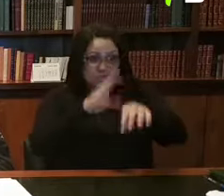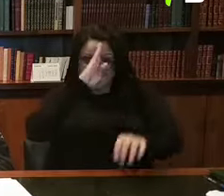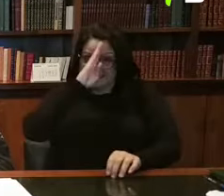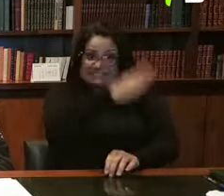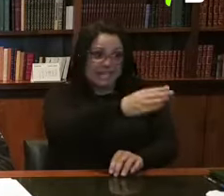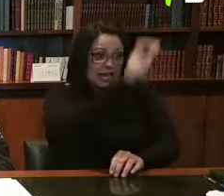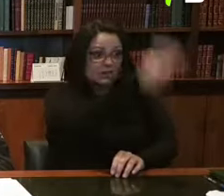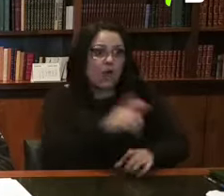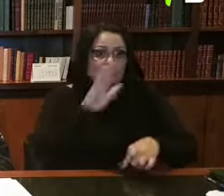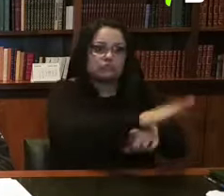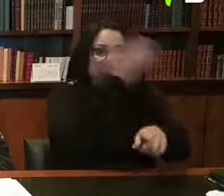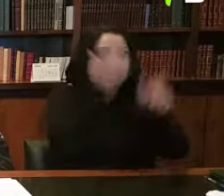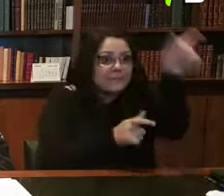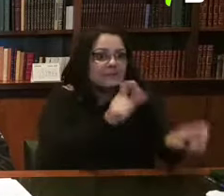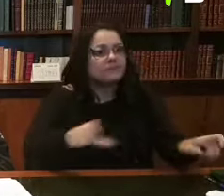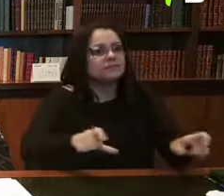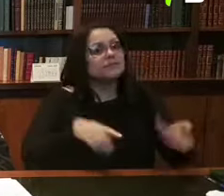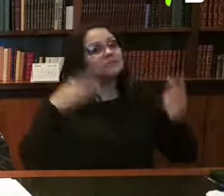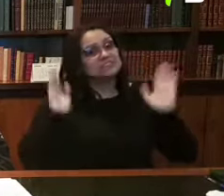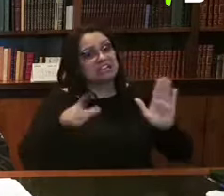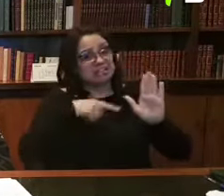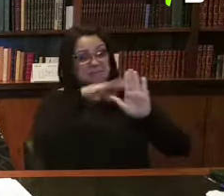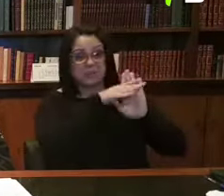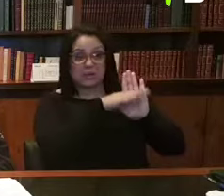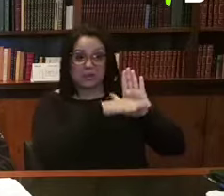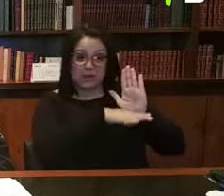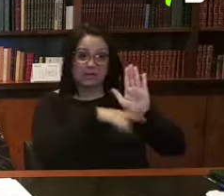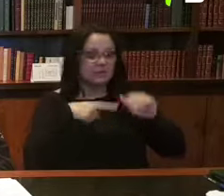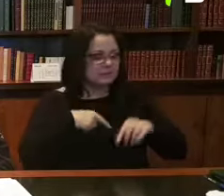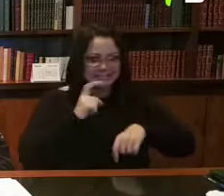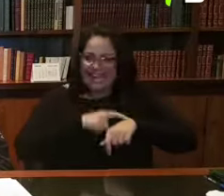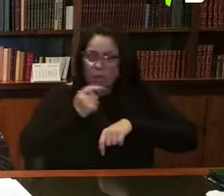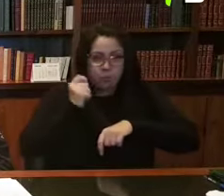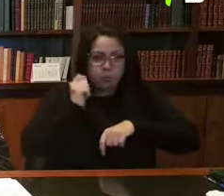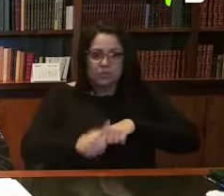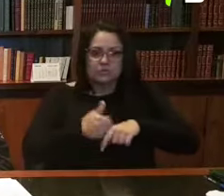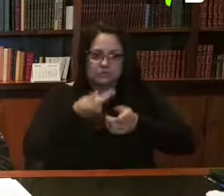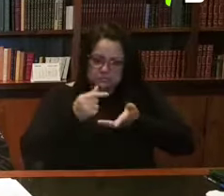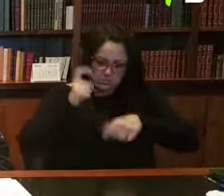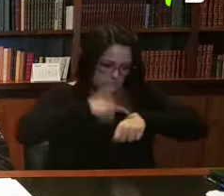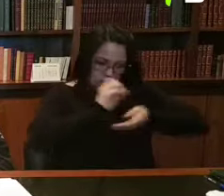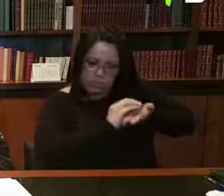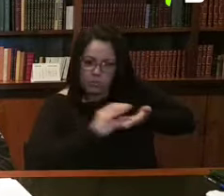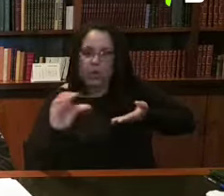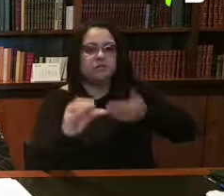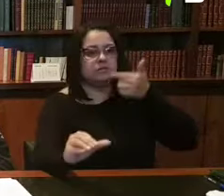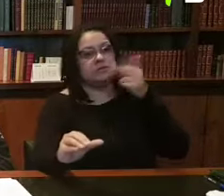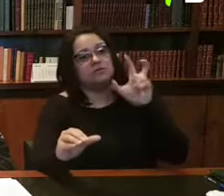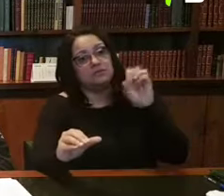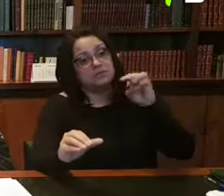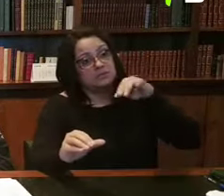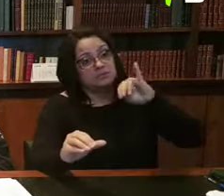então nós que já tinha você se programa de transferir recursos para baixo imediatamente transferido mais 150 milhões